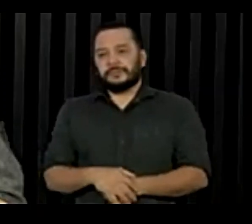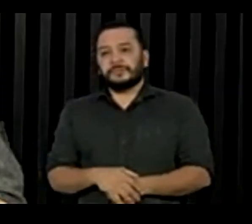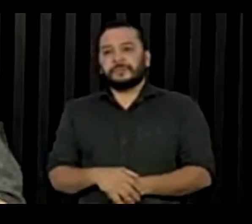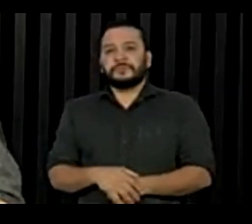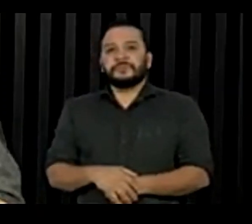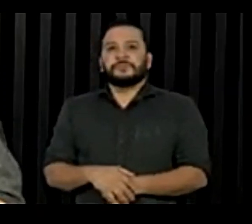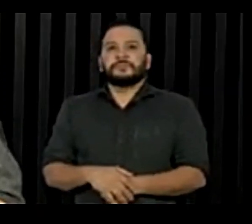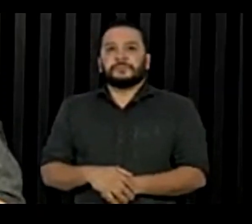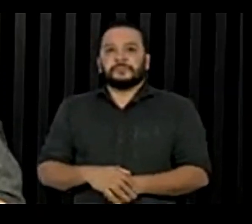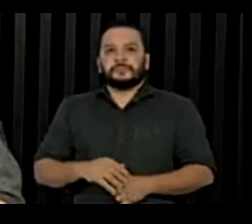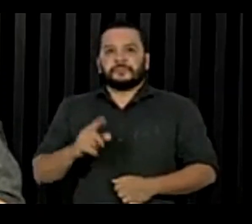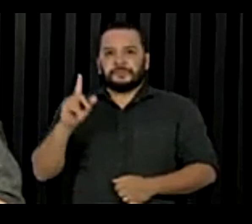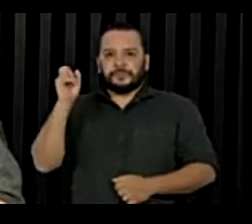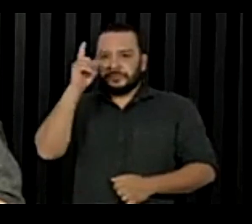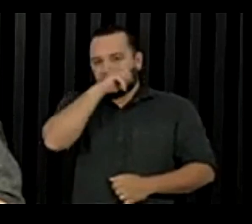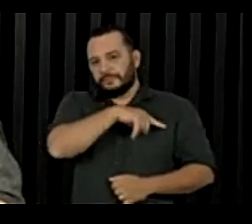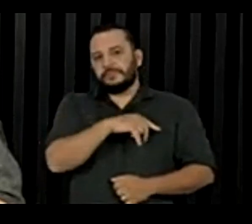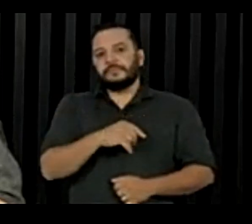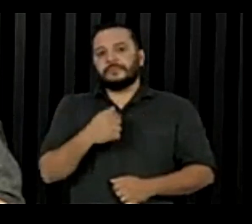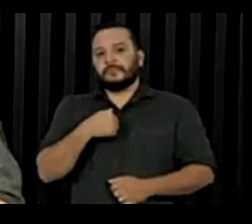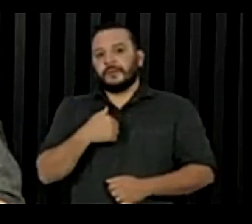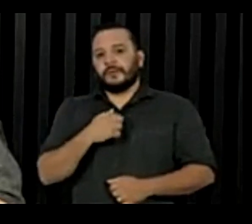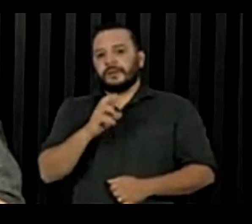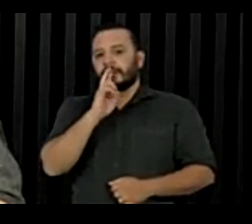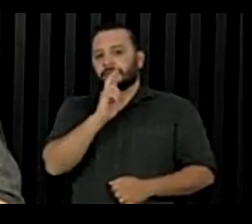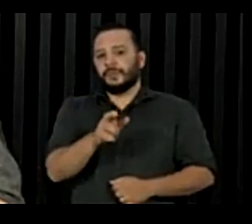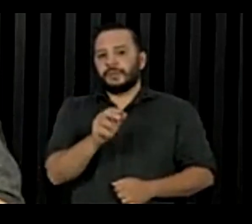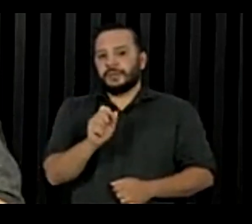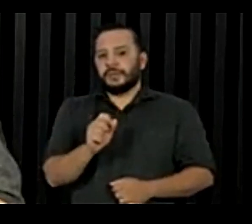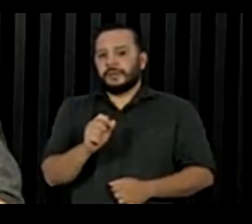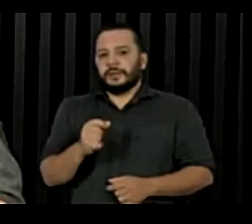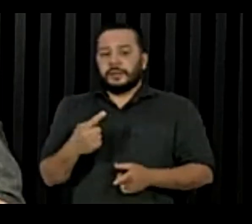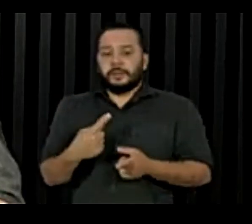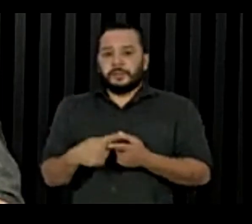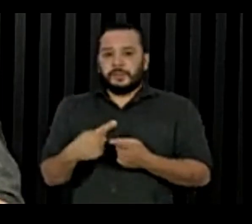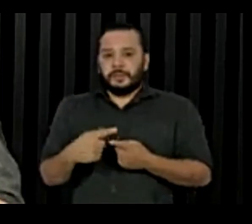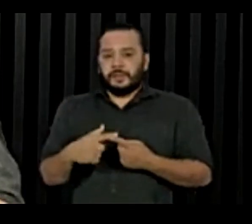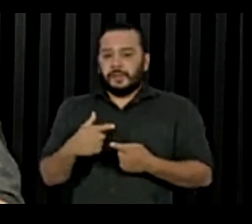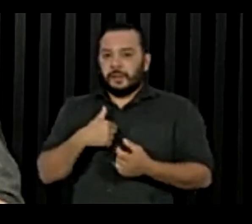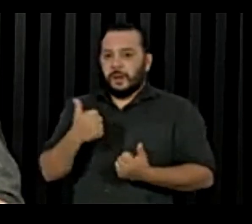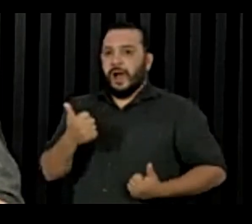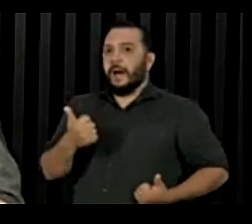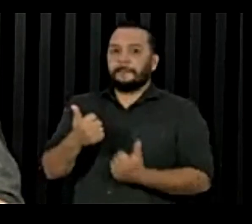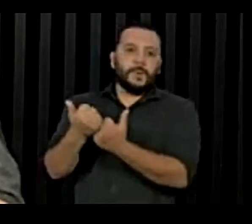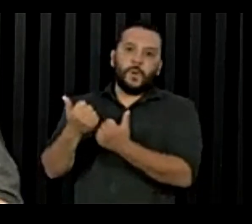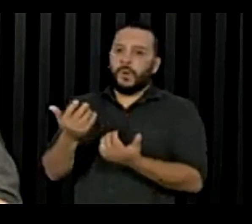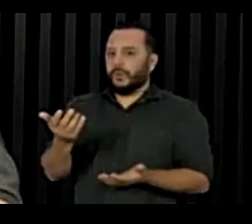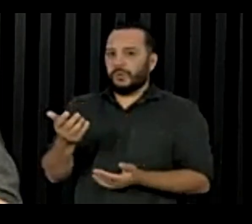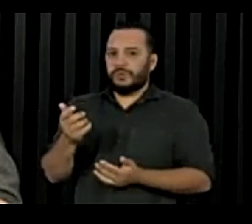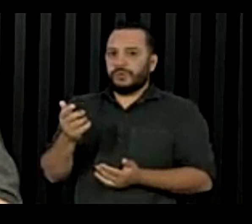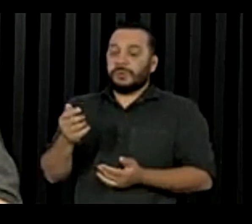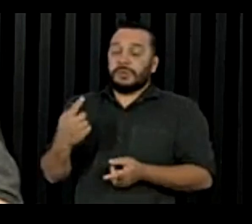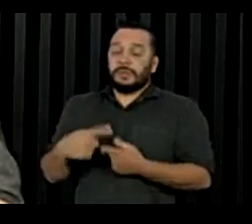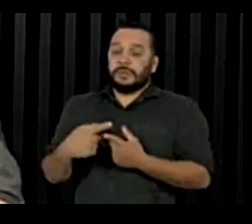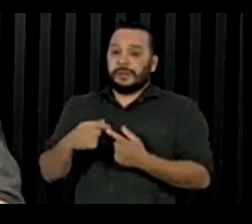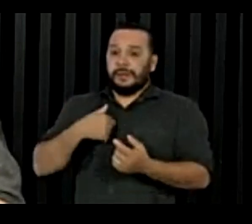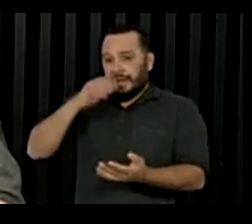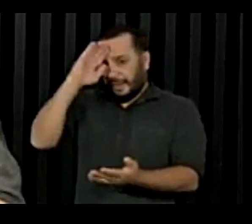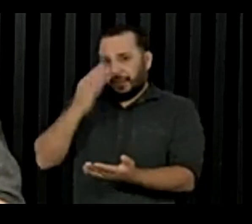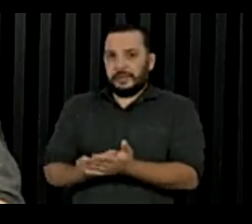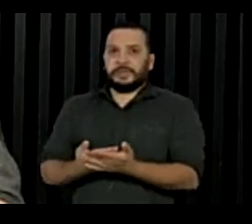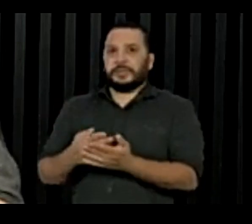É muito difícil, Edgar, eu te falar que eu cederia esse apoio público, porque apostar na política,